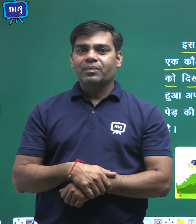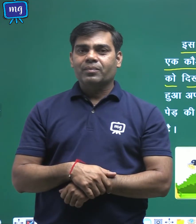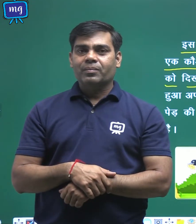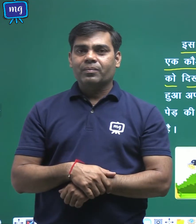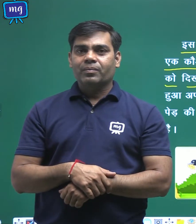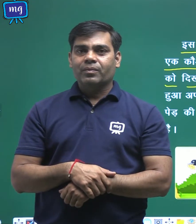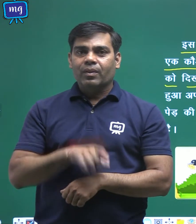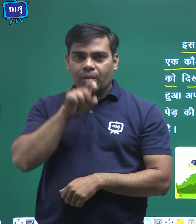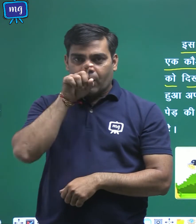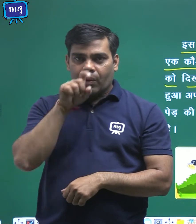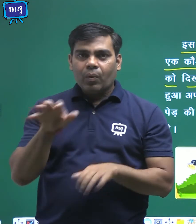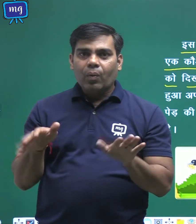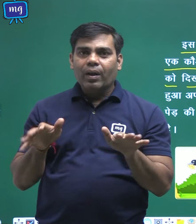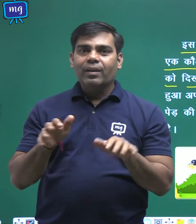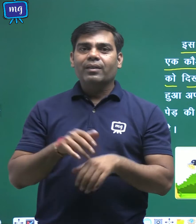कौवा